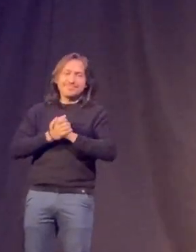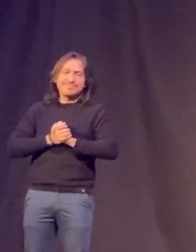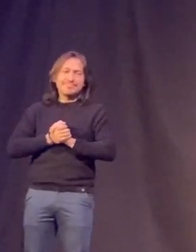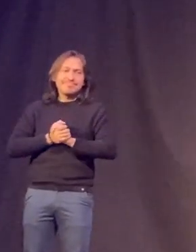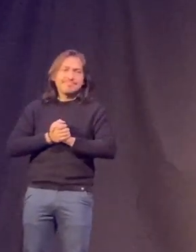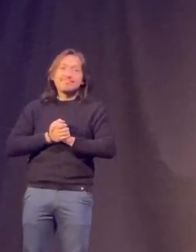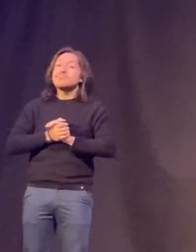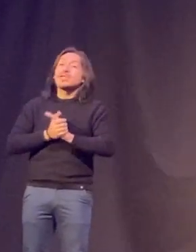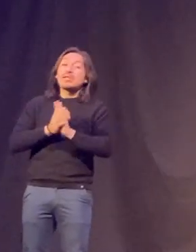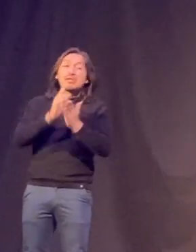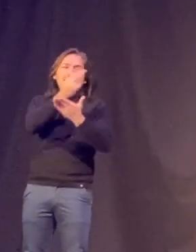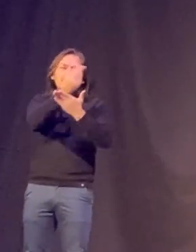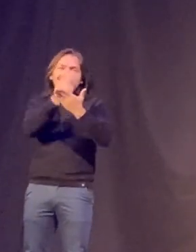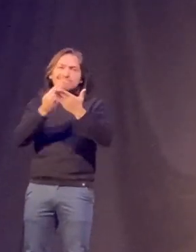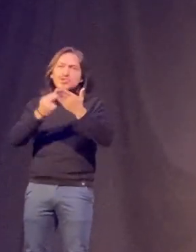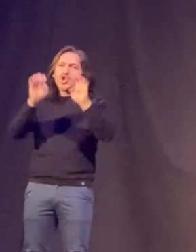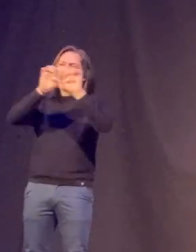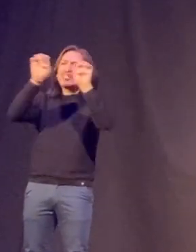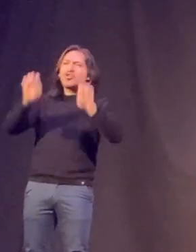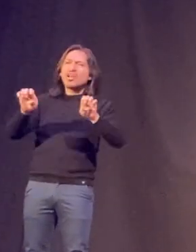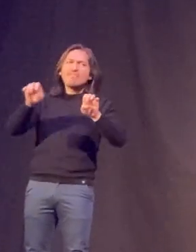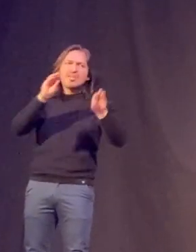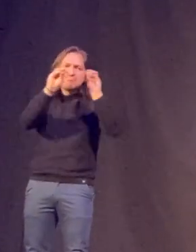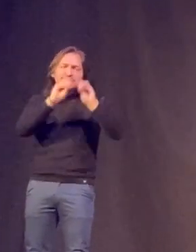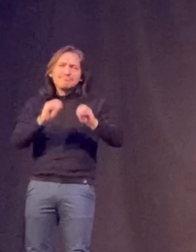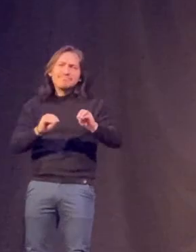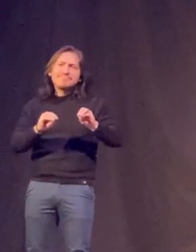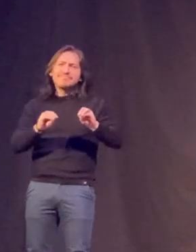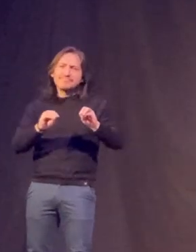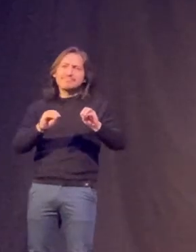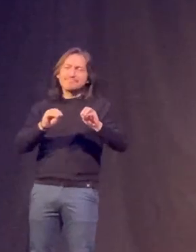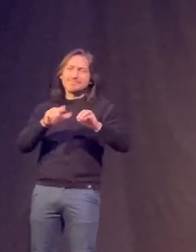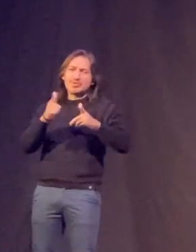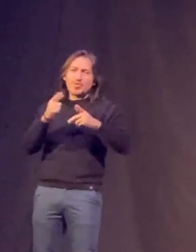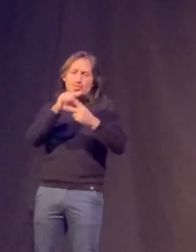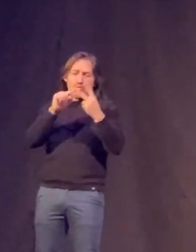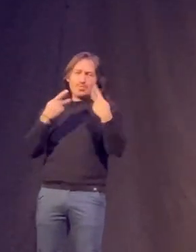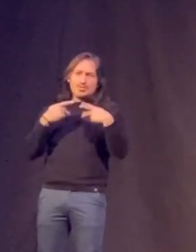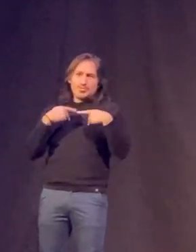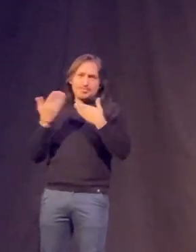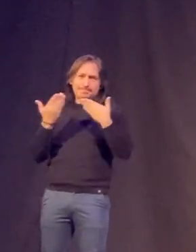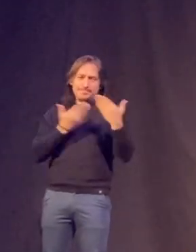En el diseño de escenografía se encuentra Jorge Ballina y Antonio Saucedo.